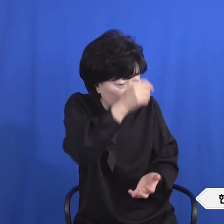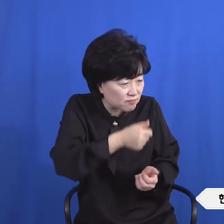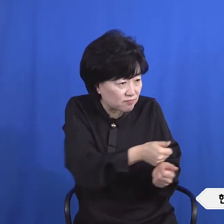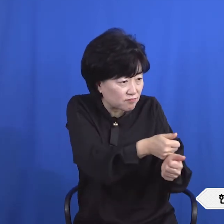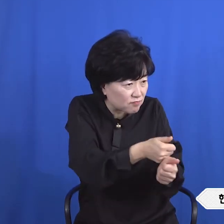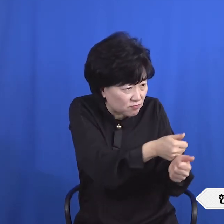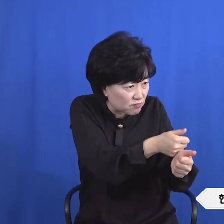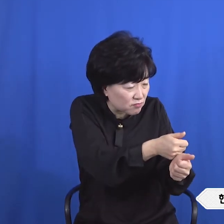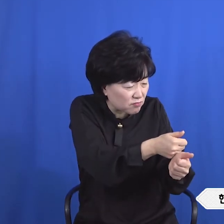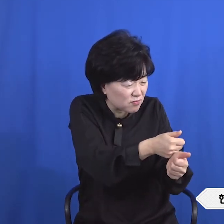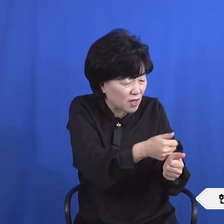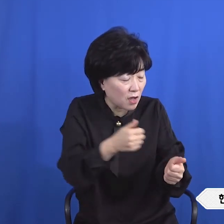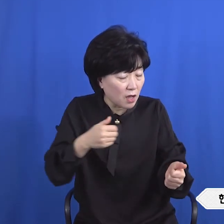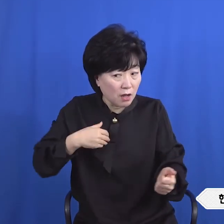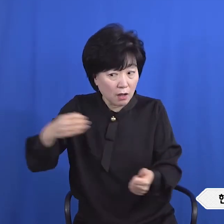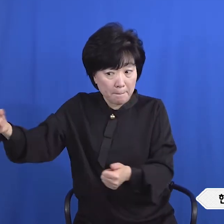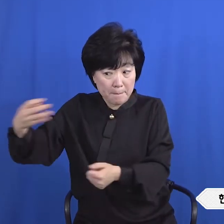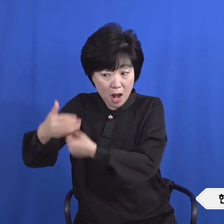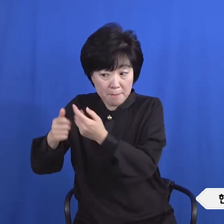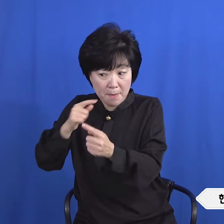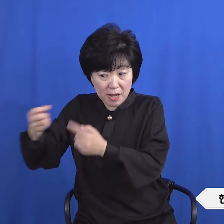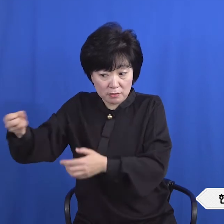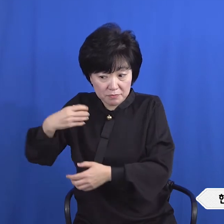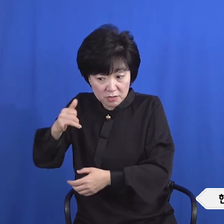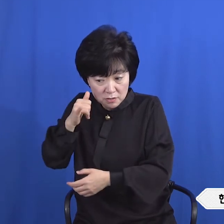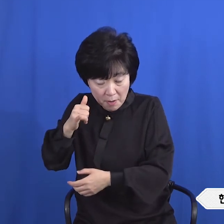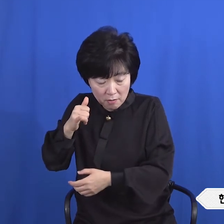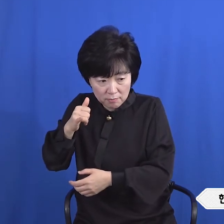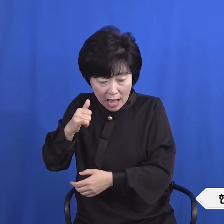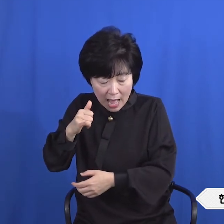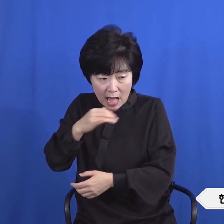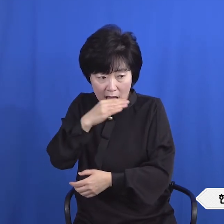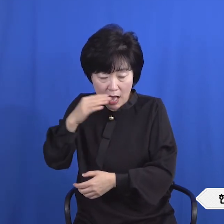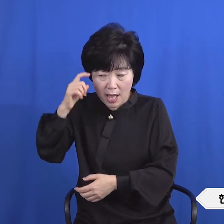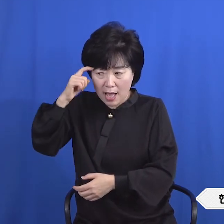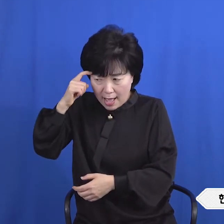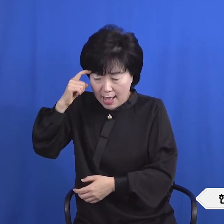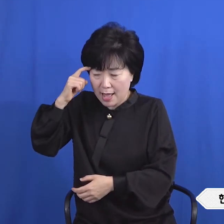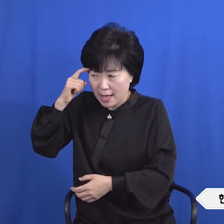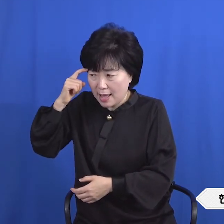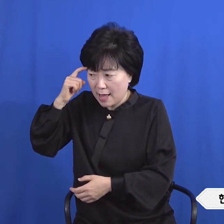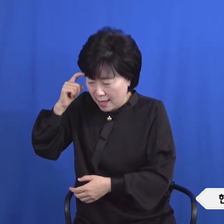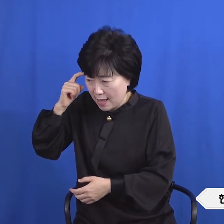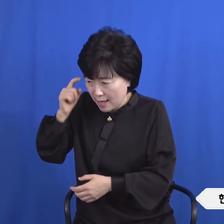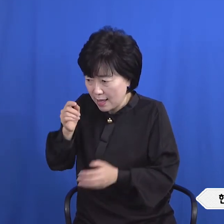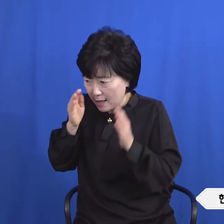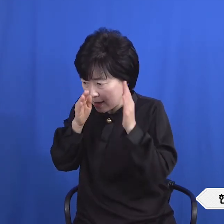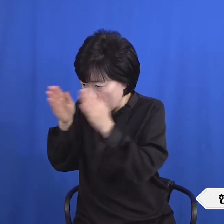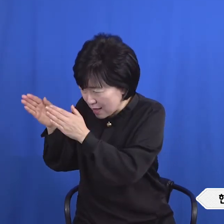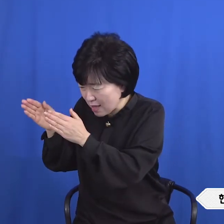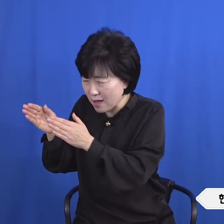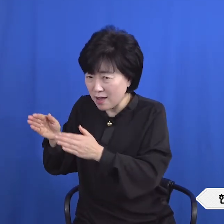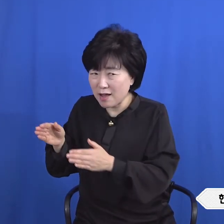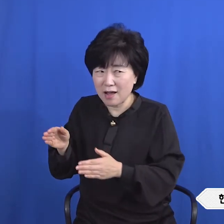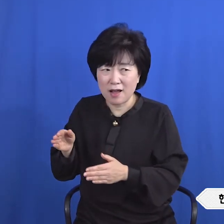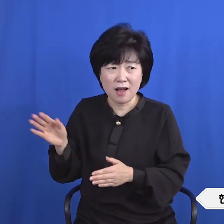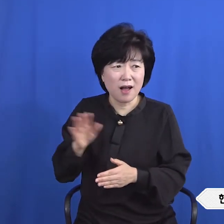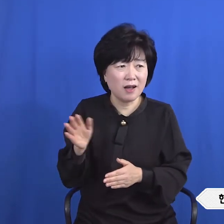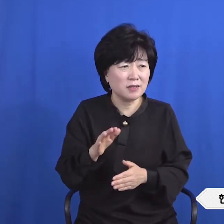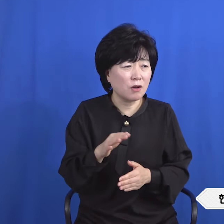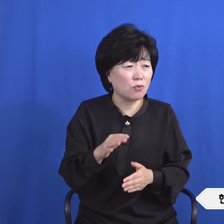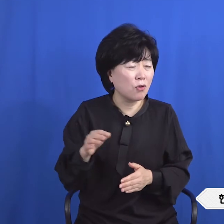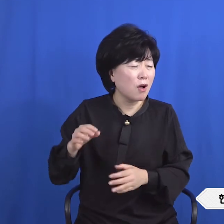텐데, 말씀이 없으니까 이제 남은 것은 이 사람들밖에 없고, 그래서 세상 사람들 하는 대로 줄줄이